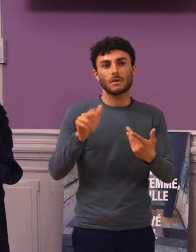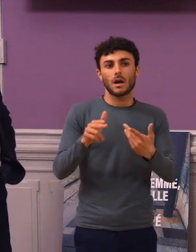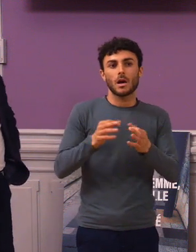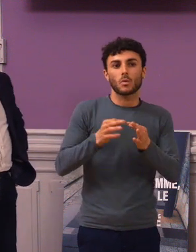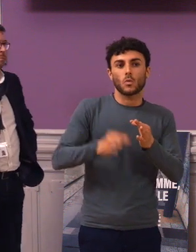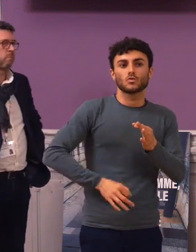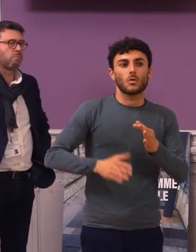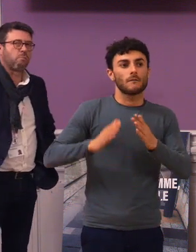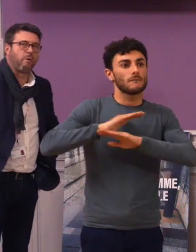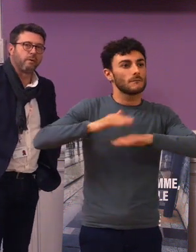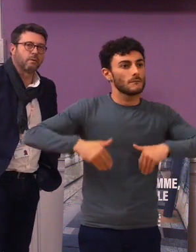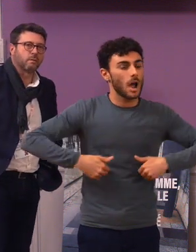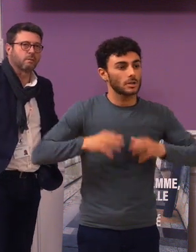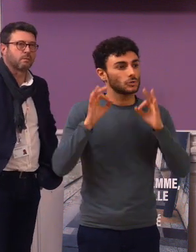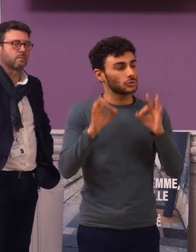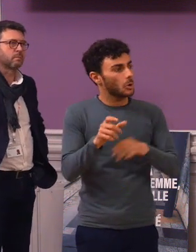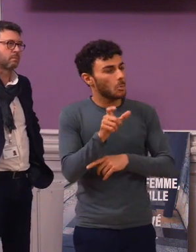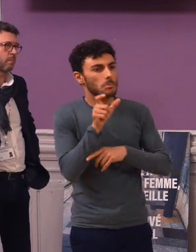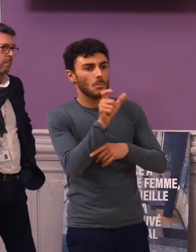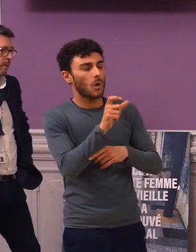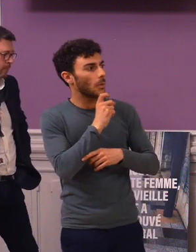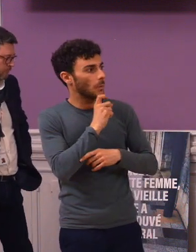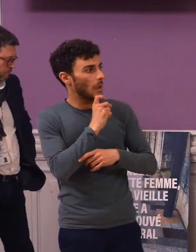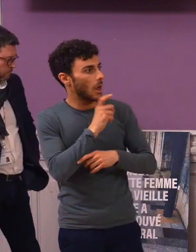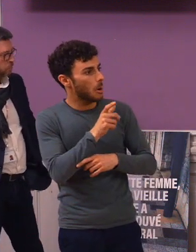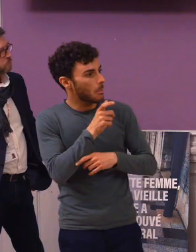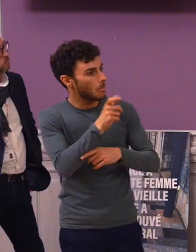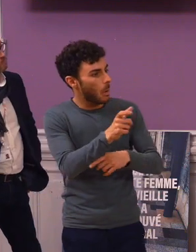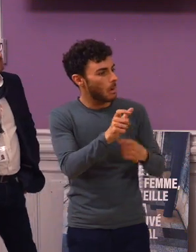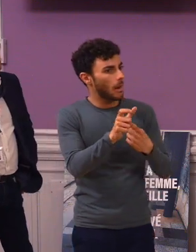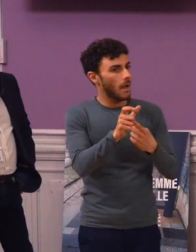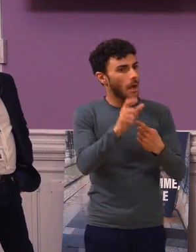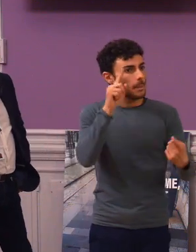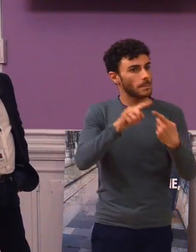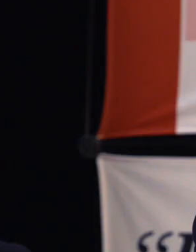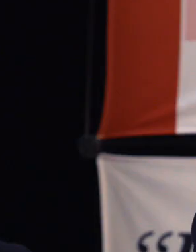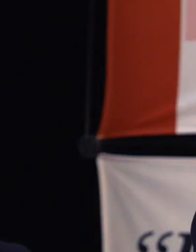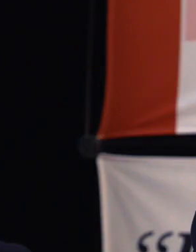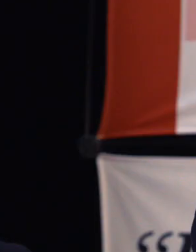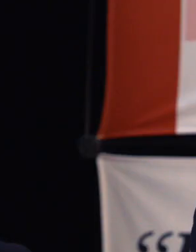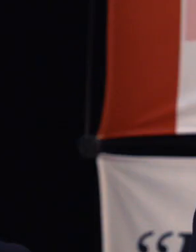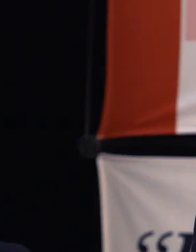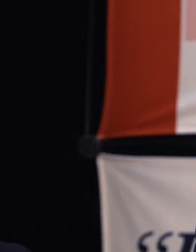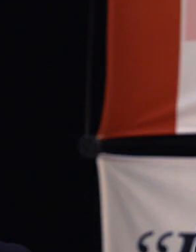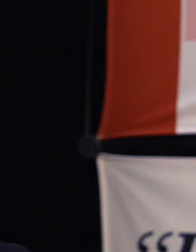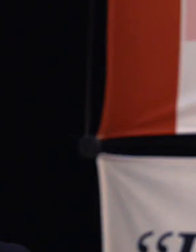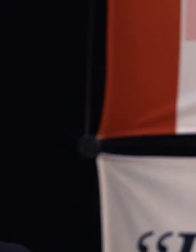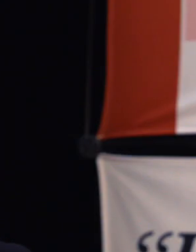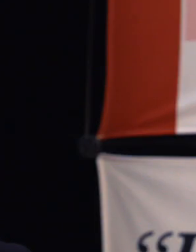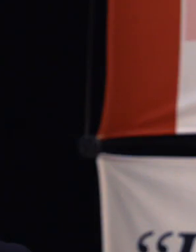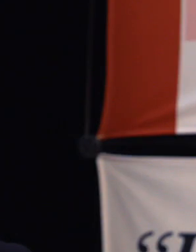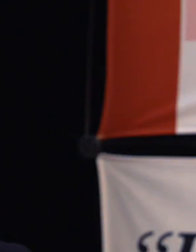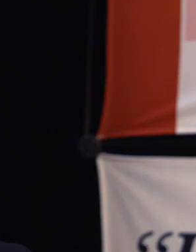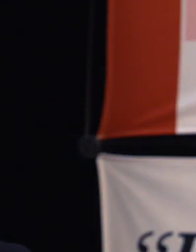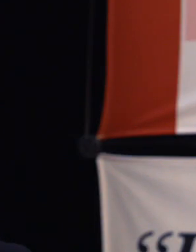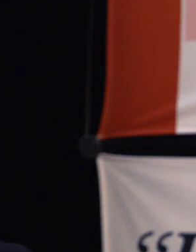et rebondir sur ce terme qui a été employé il y a quelques instants quand on parle de handicap silencieux quand on a évoqué l'accessibilité et je pense